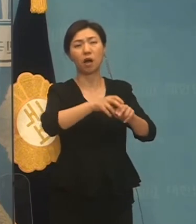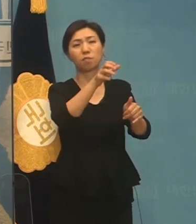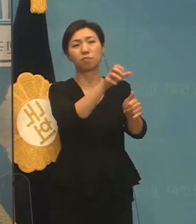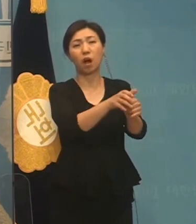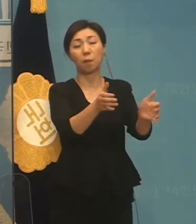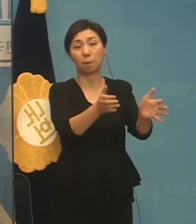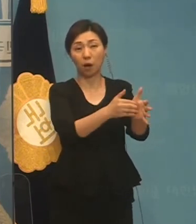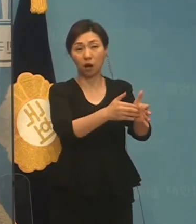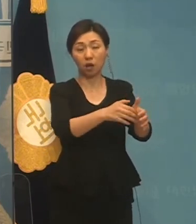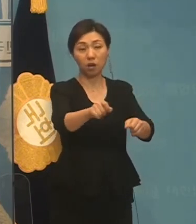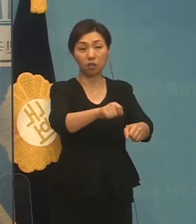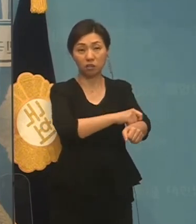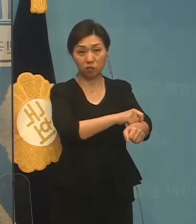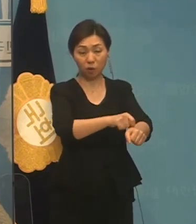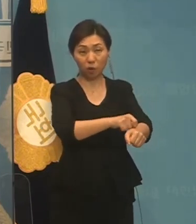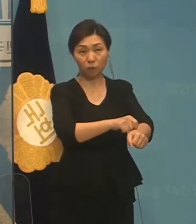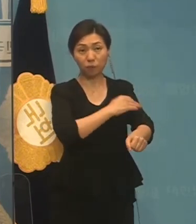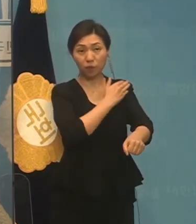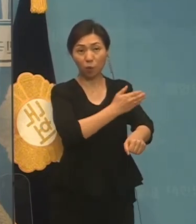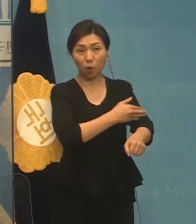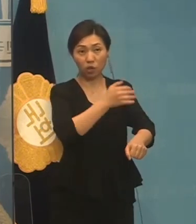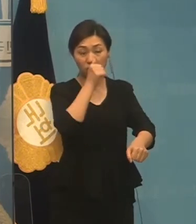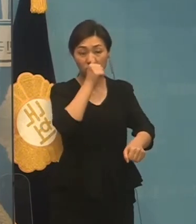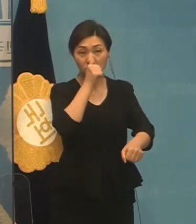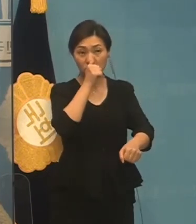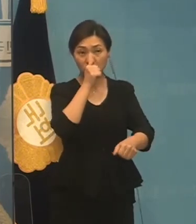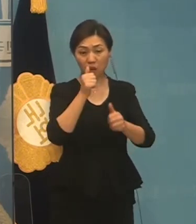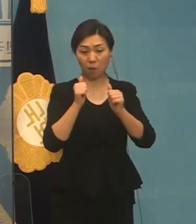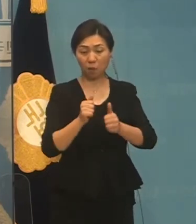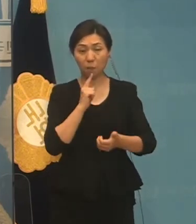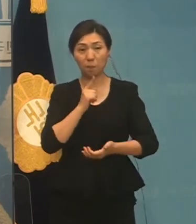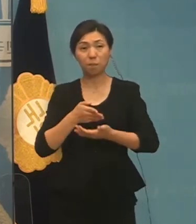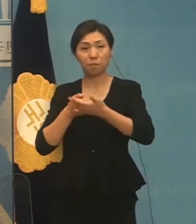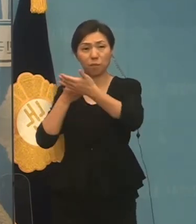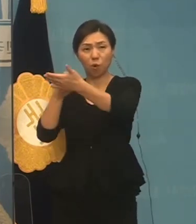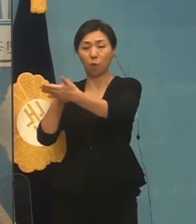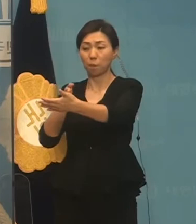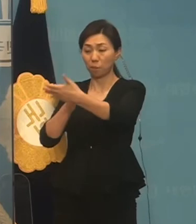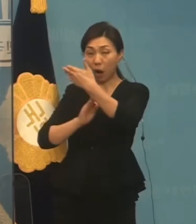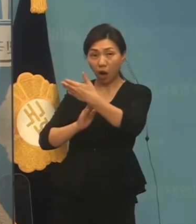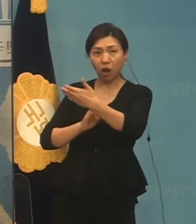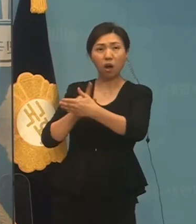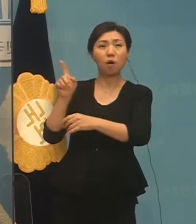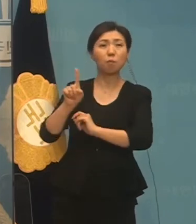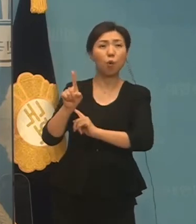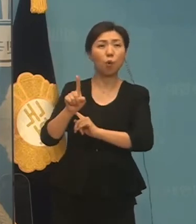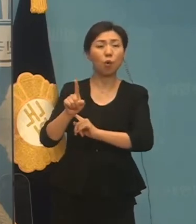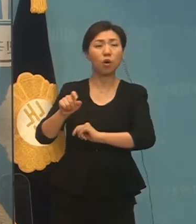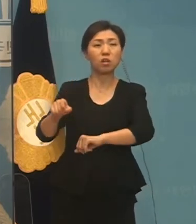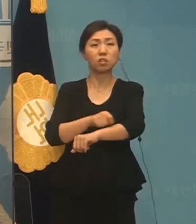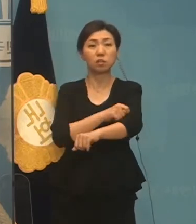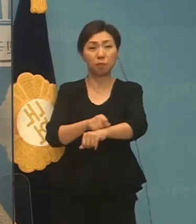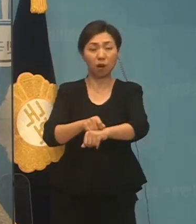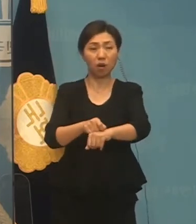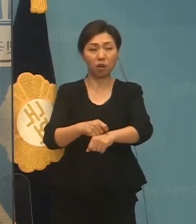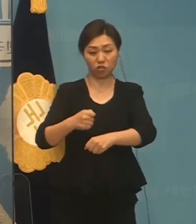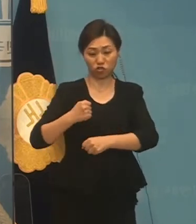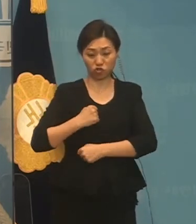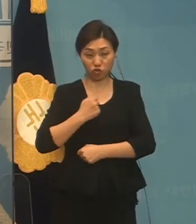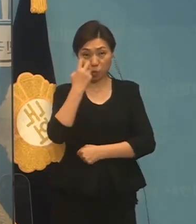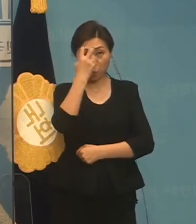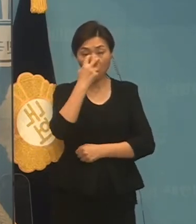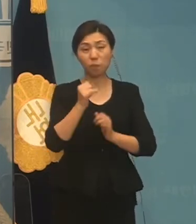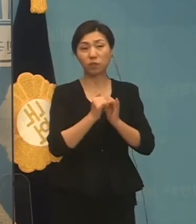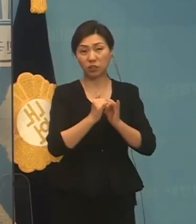그런데 특임 공검사가 청구한 영장을 기각한 것은 결국 특임 공검사가